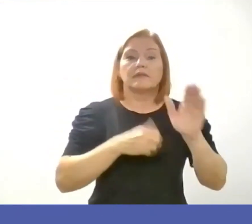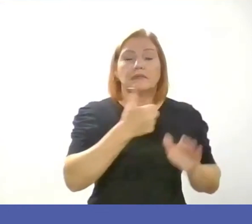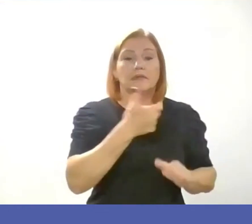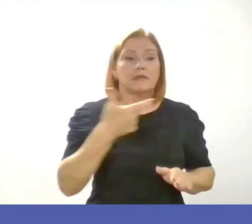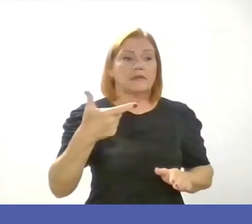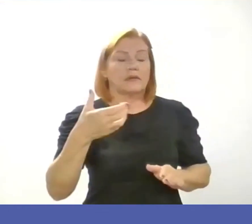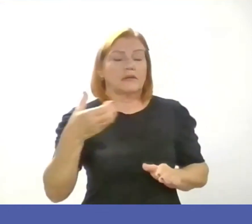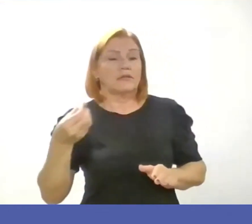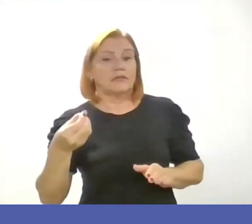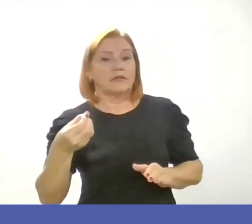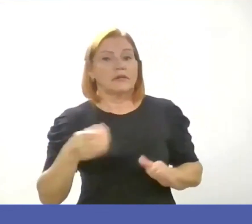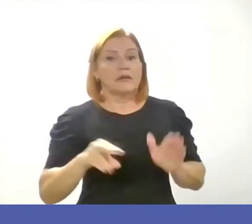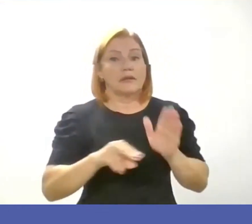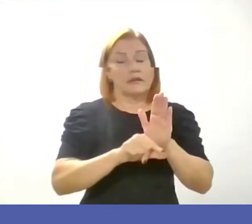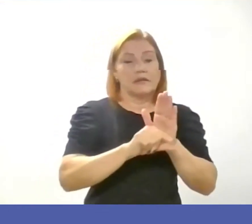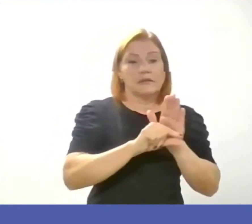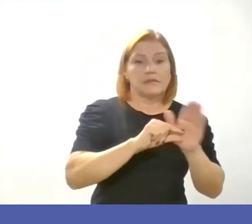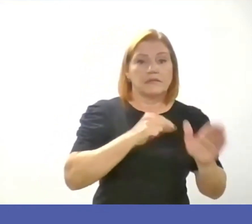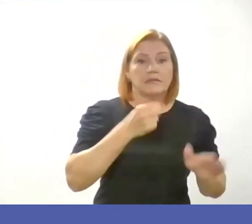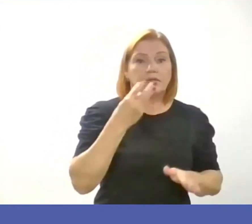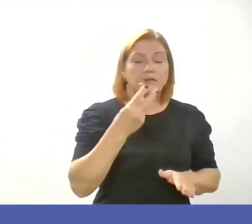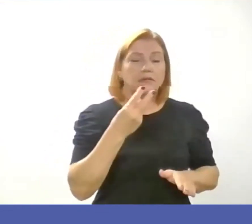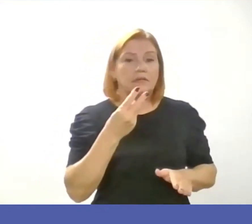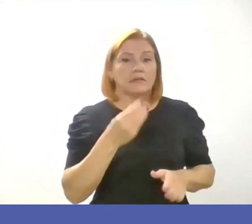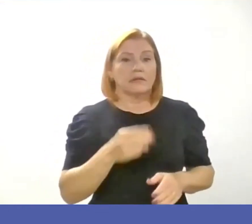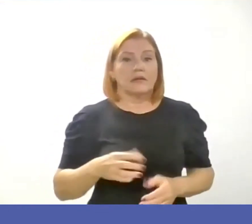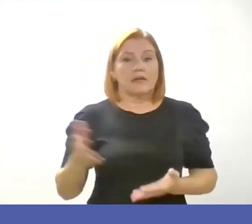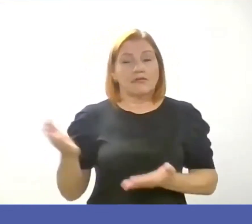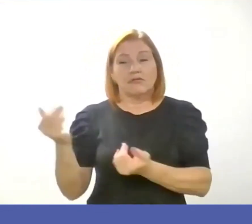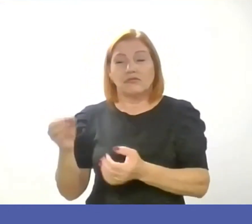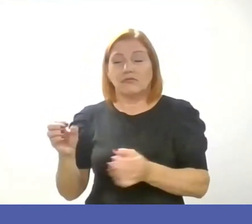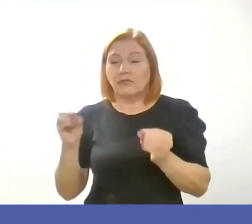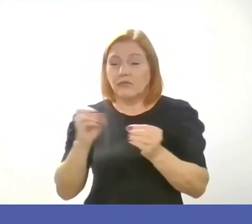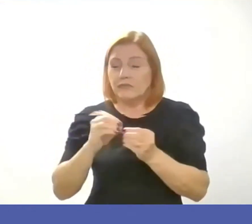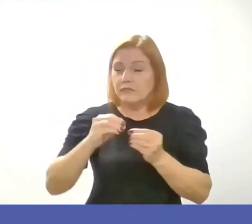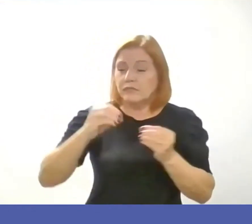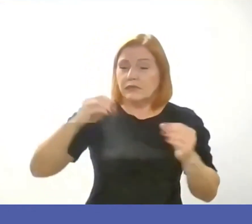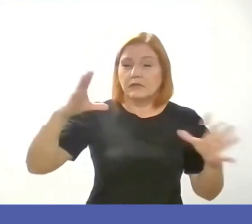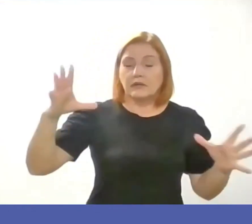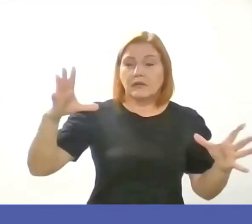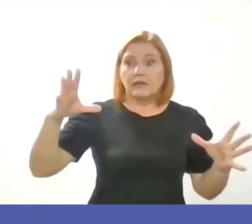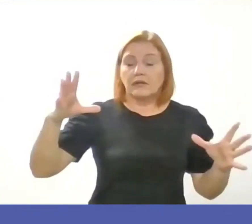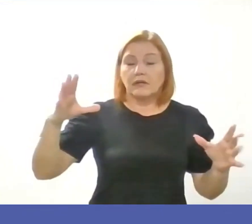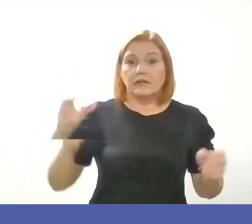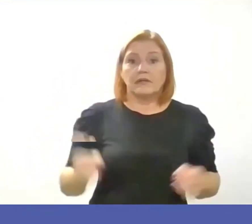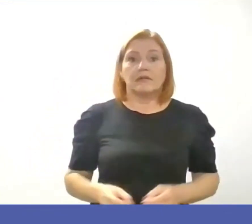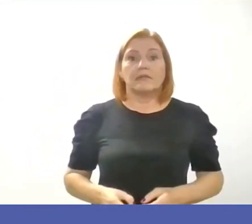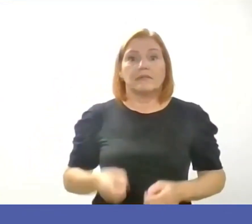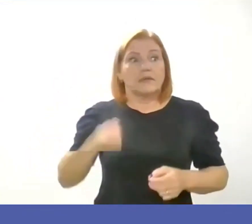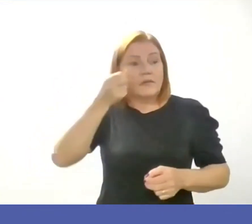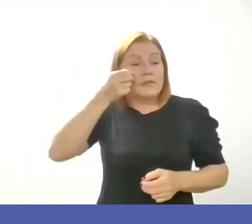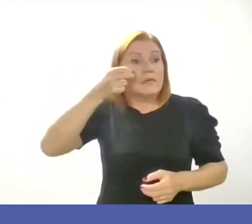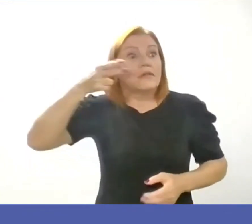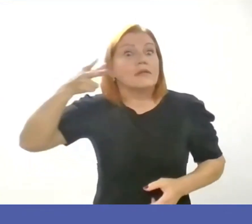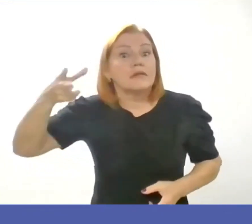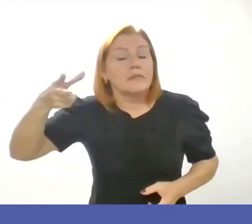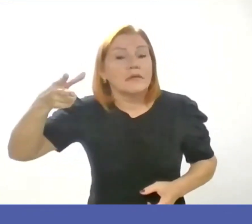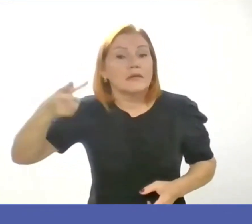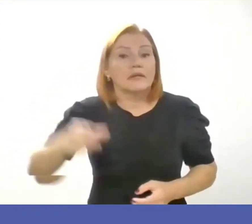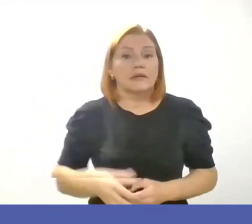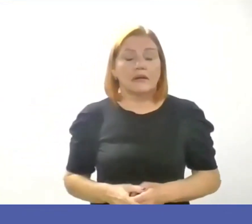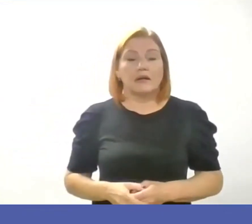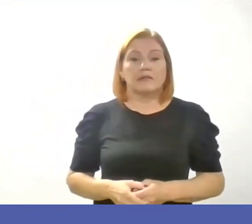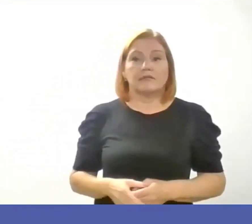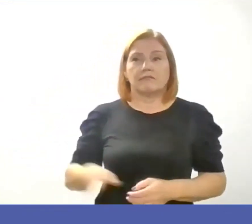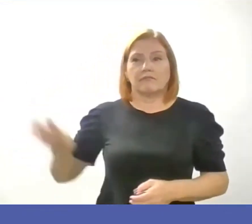jovens milagrosamente estão sendo despertados para formar exércitos e jovens santos